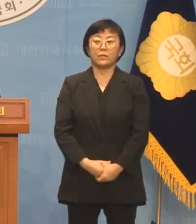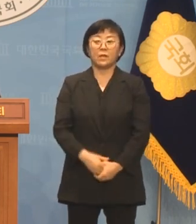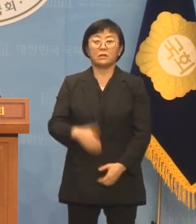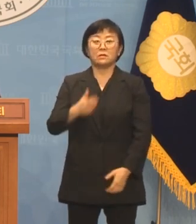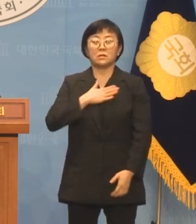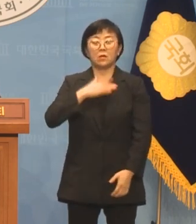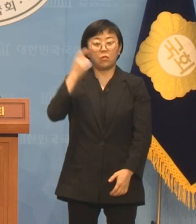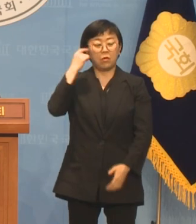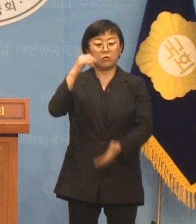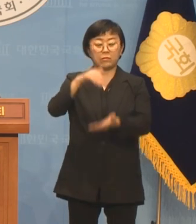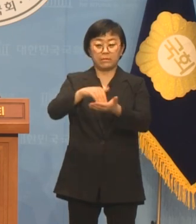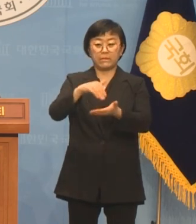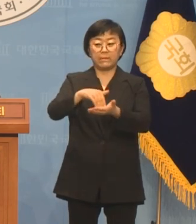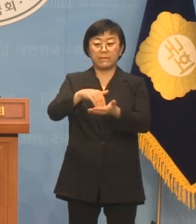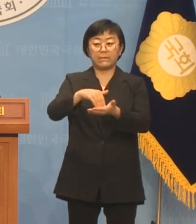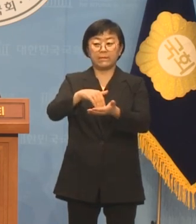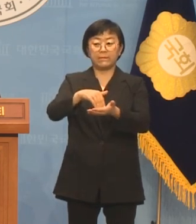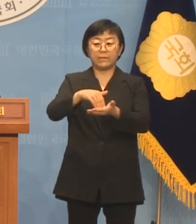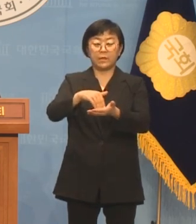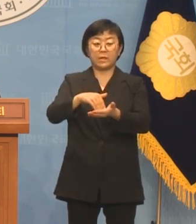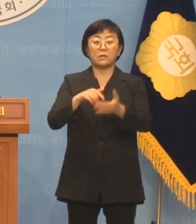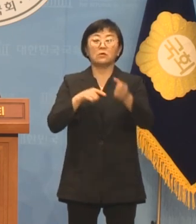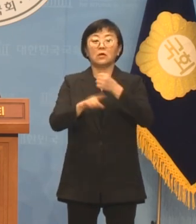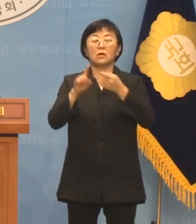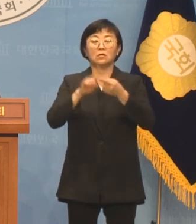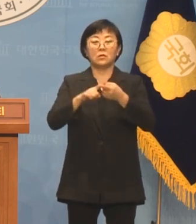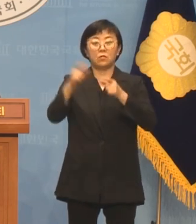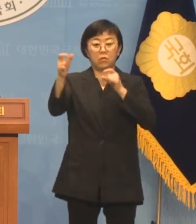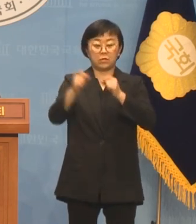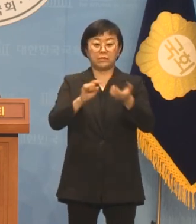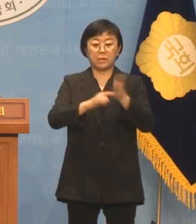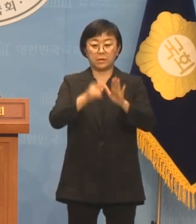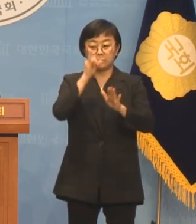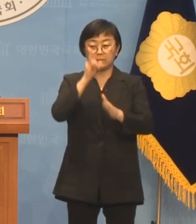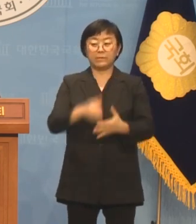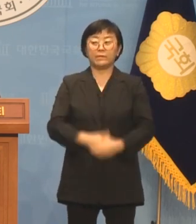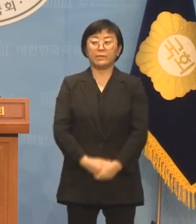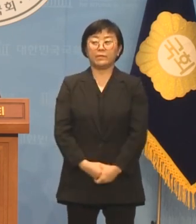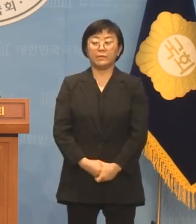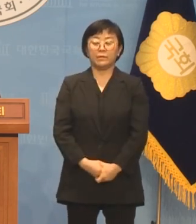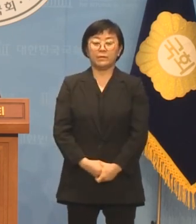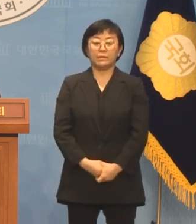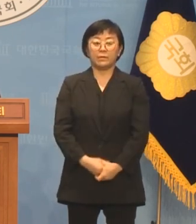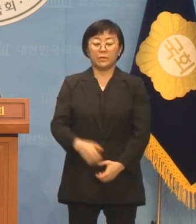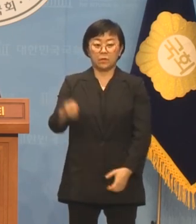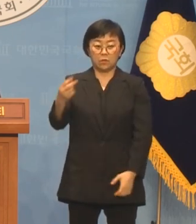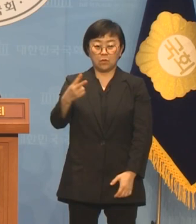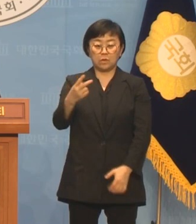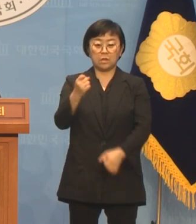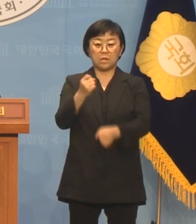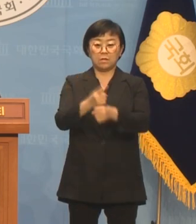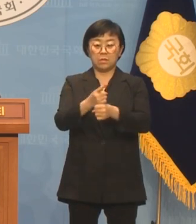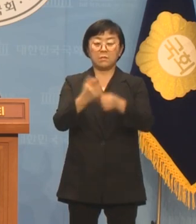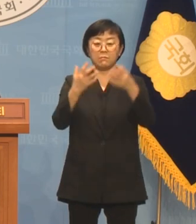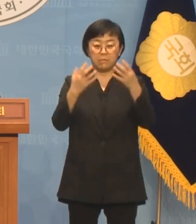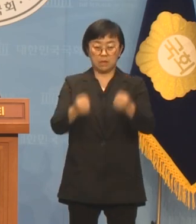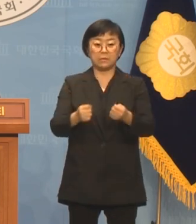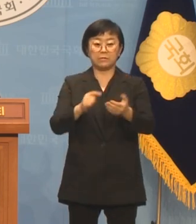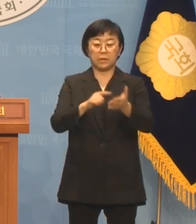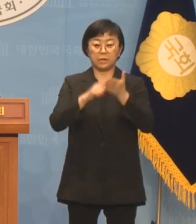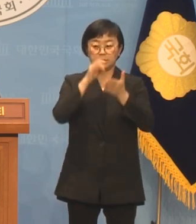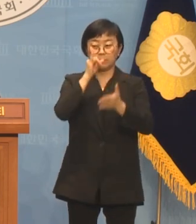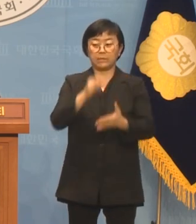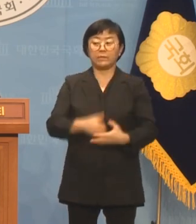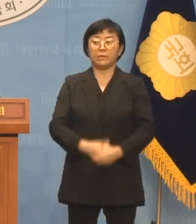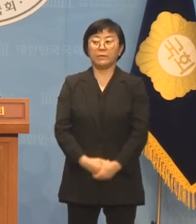제가 왜 후회하는지 그 이유는 머지않아 곧 밝혀질 것이고 또한 이미 적지 않은 부분들이 밝혀져